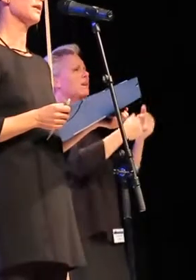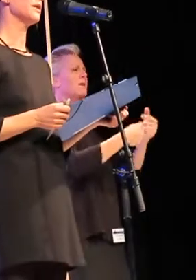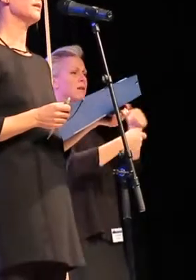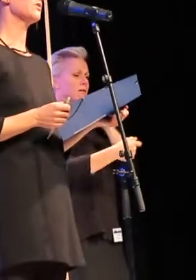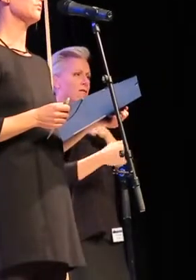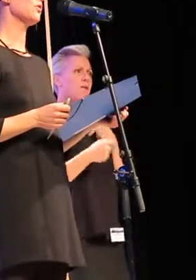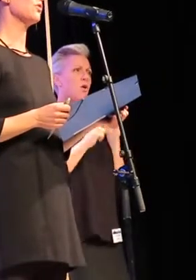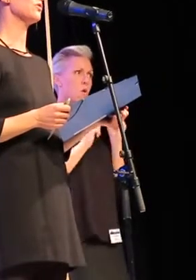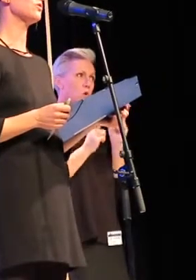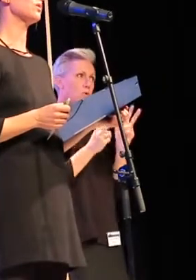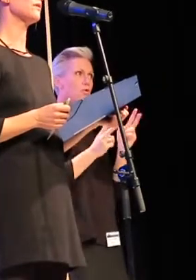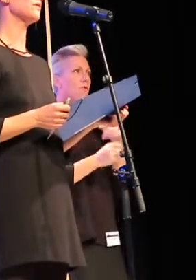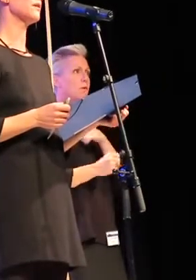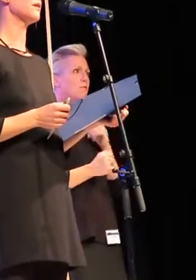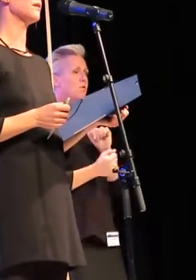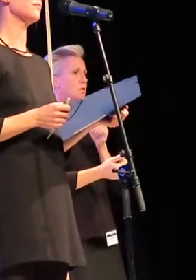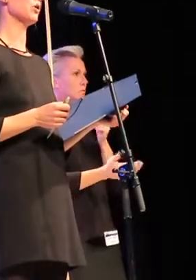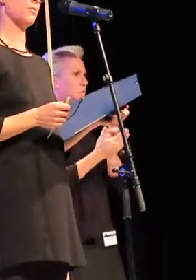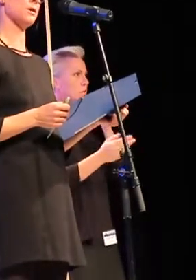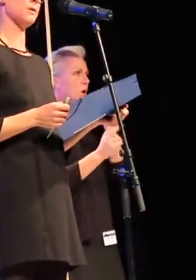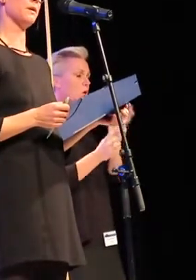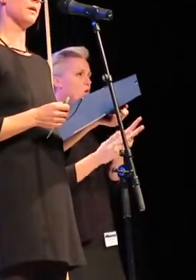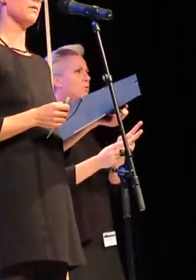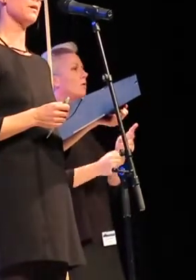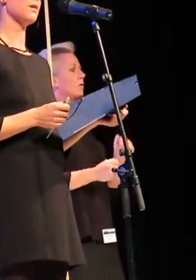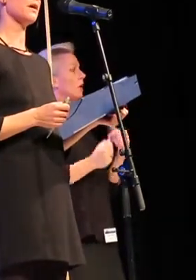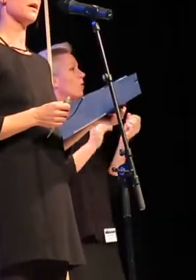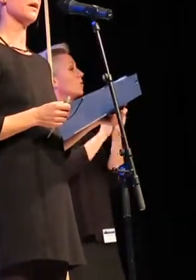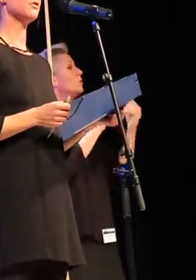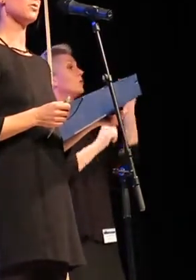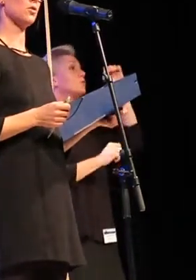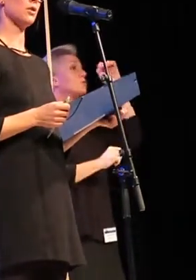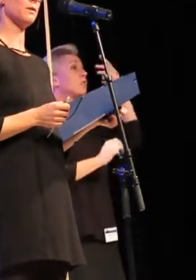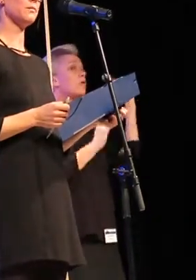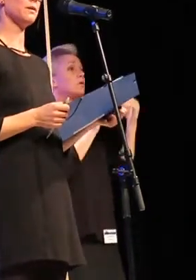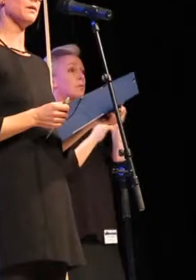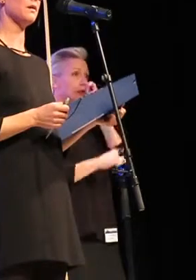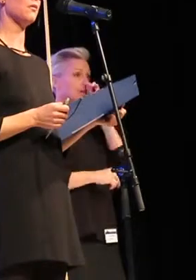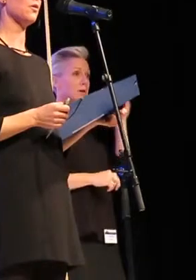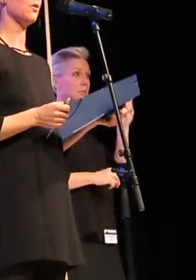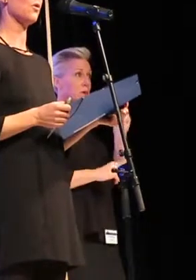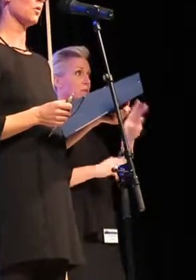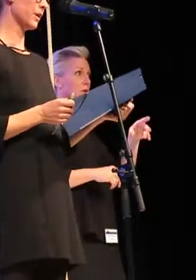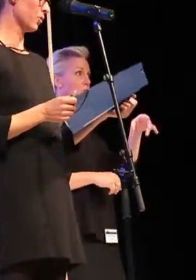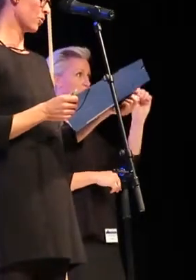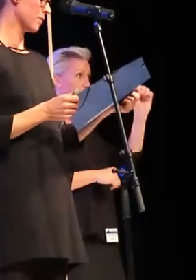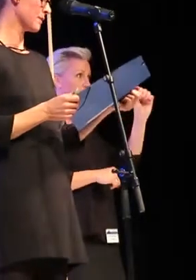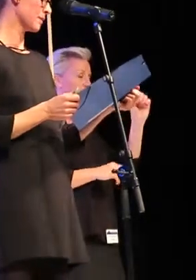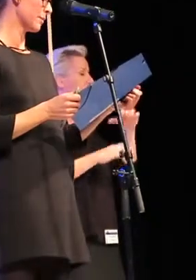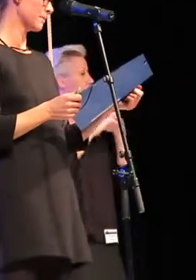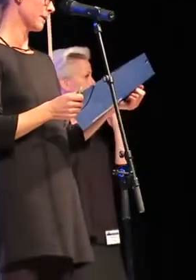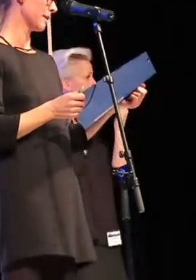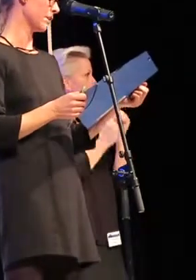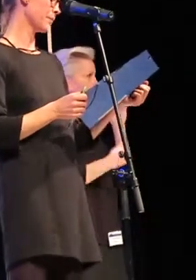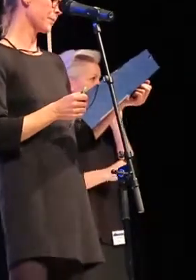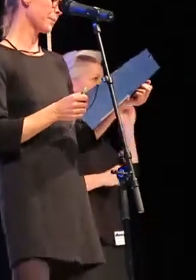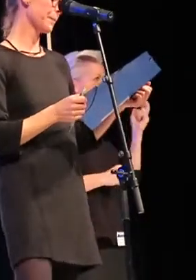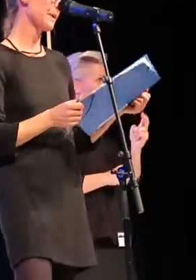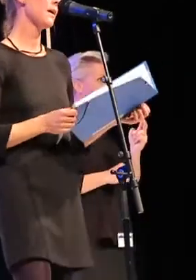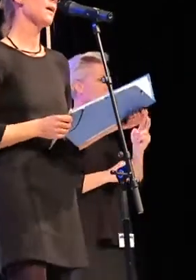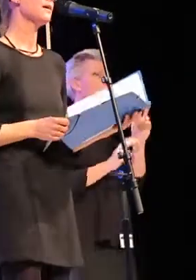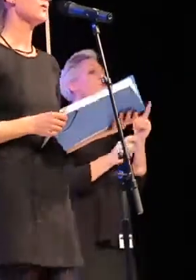smart. Det är smart ur ett miljöperspektiv, ett socialt perspektiv och ett ekonomiskt